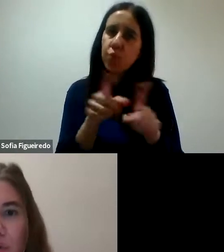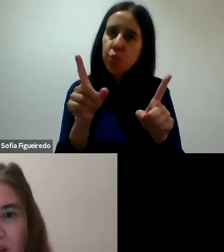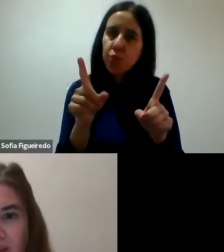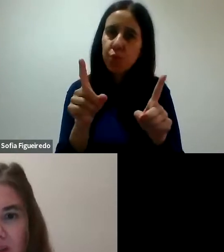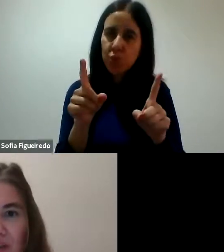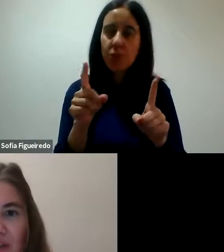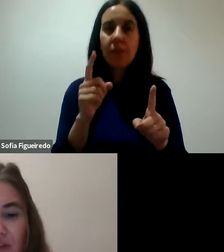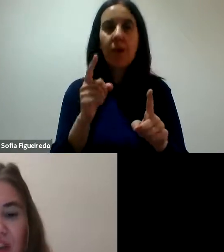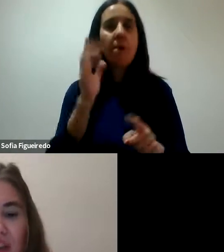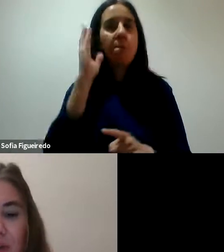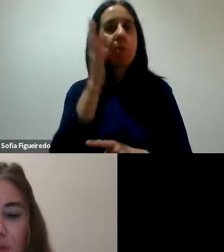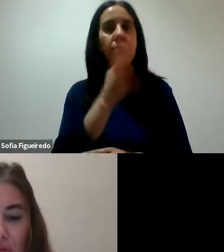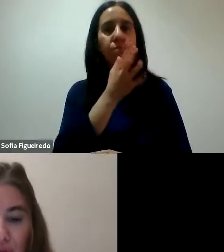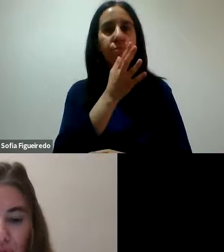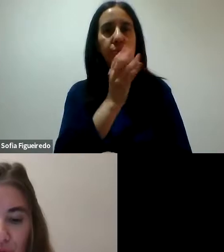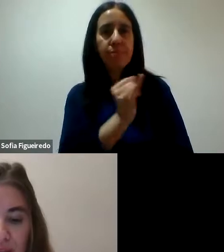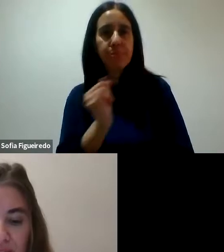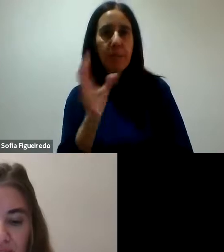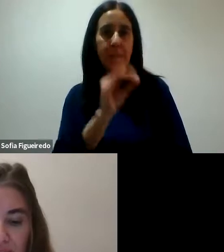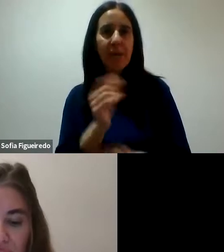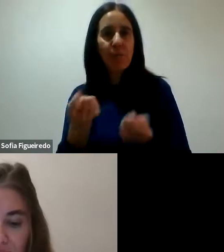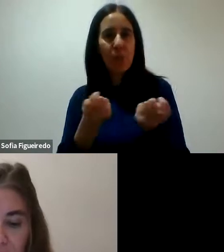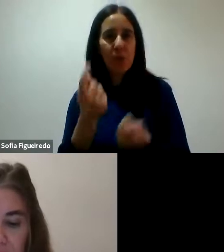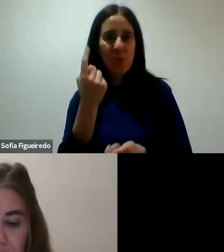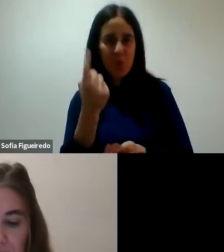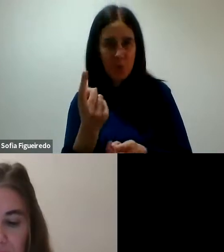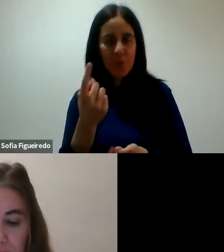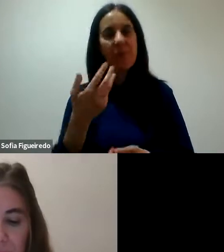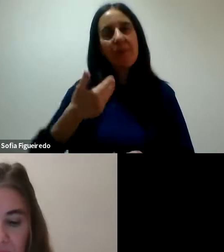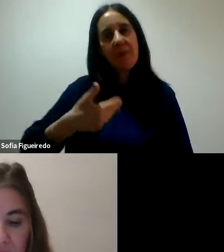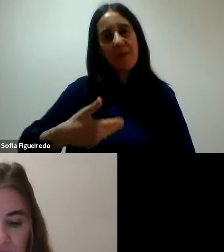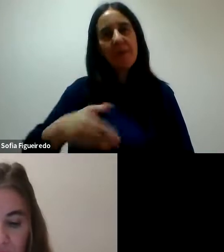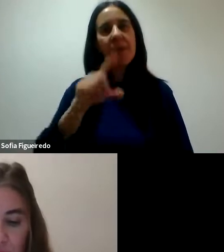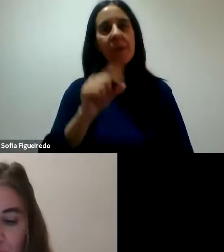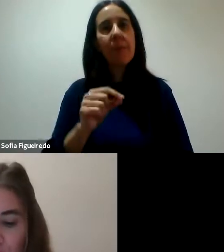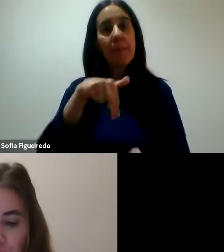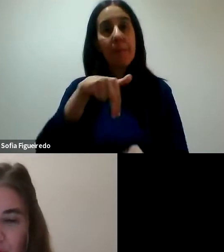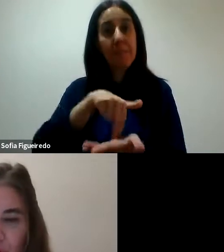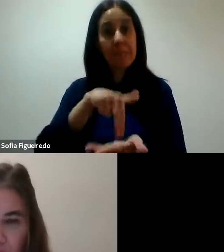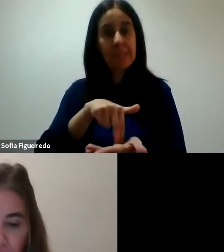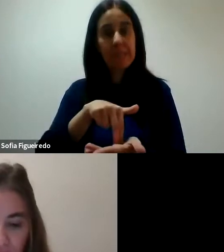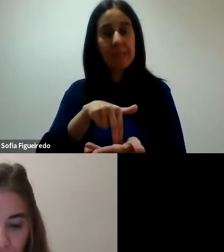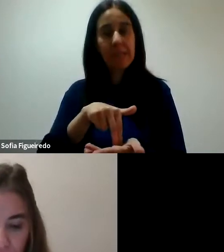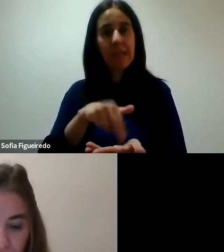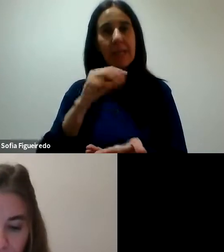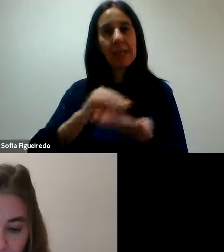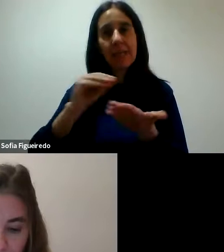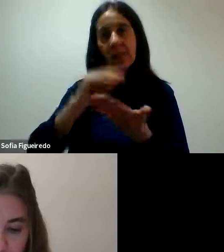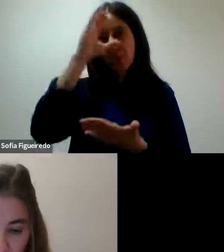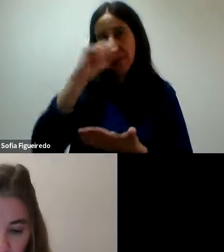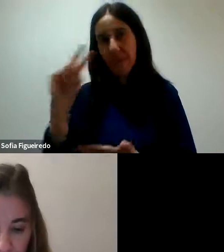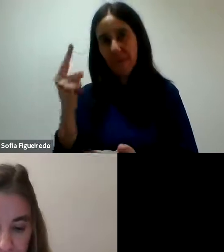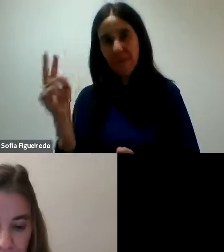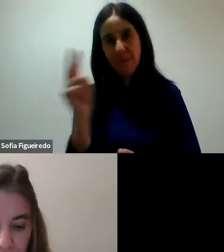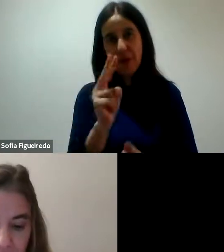mais conferencistas e um moderador, e haverá também a presença de 2 secretários de Estado a fazer